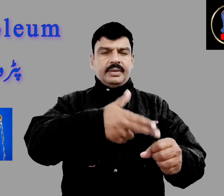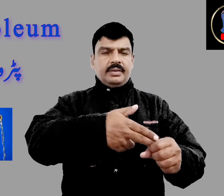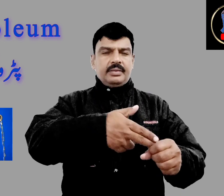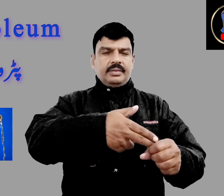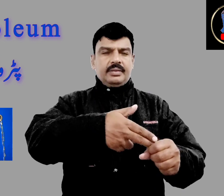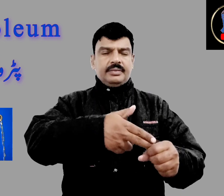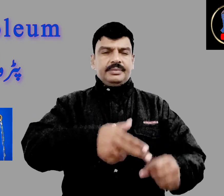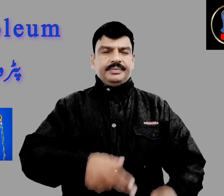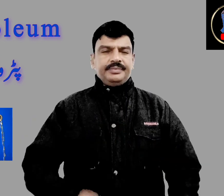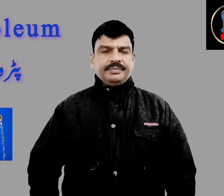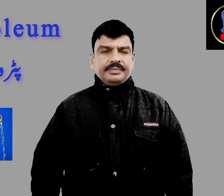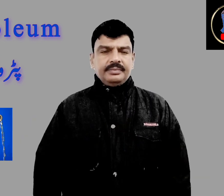पेट्रोल।